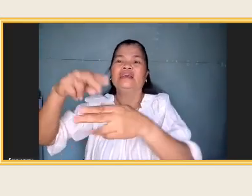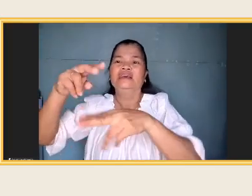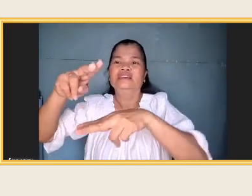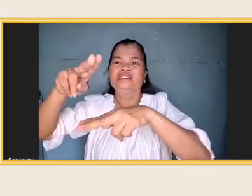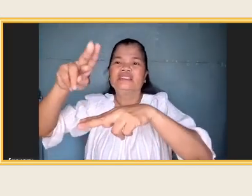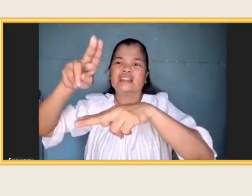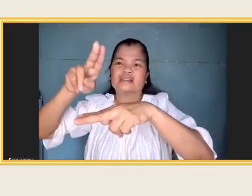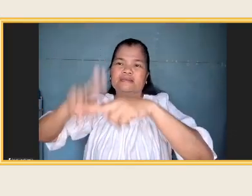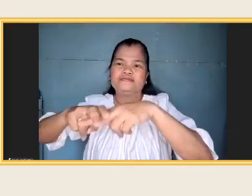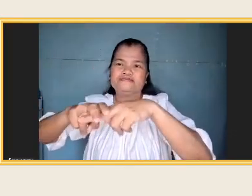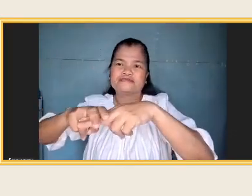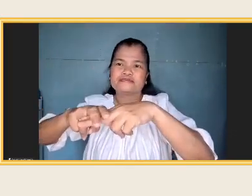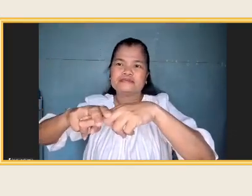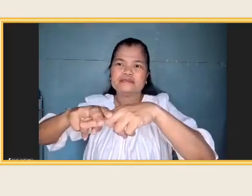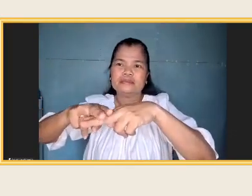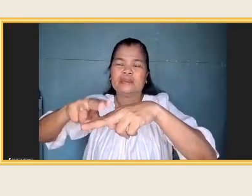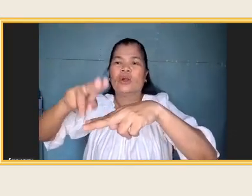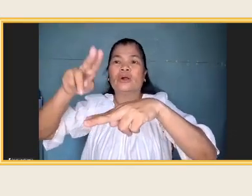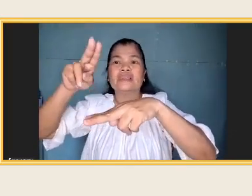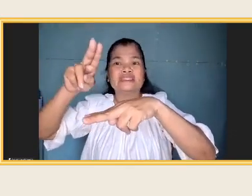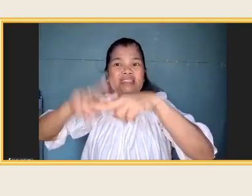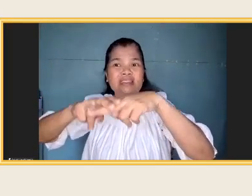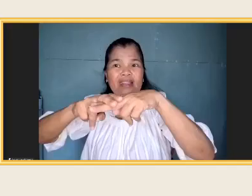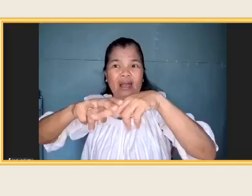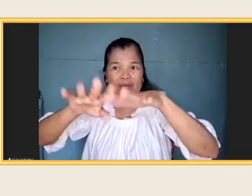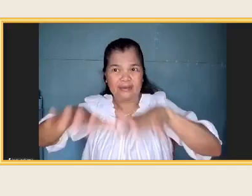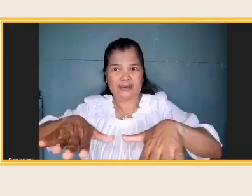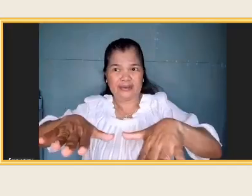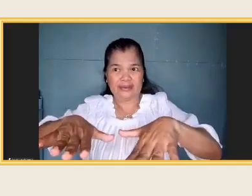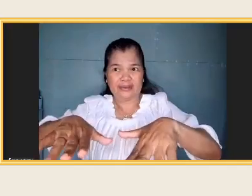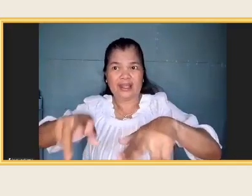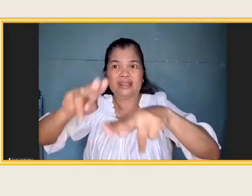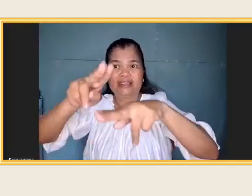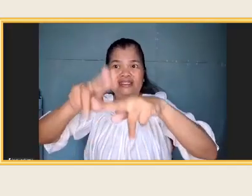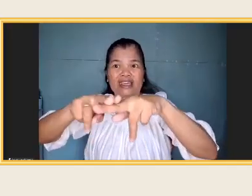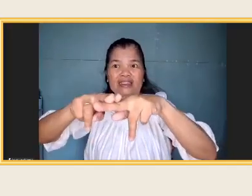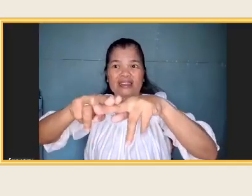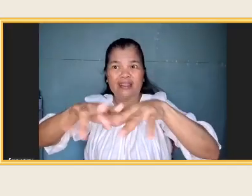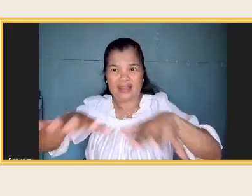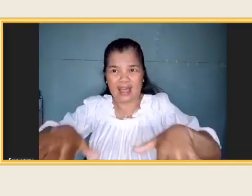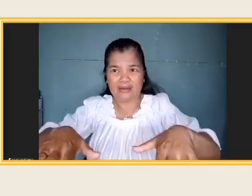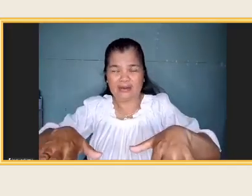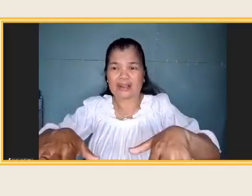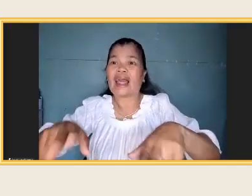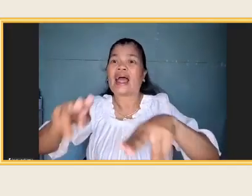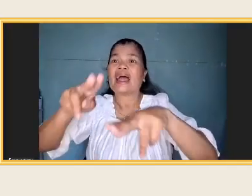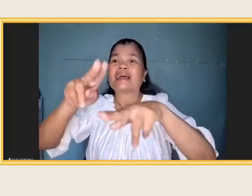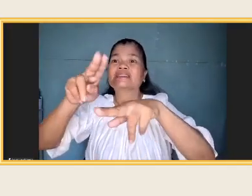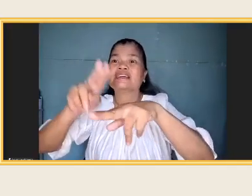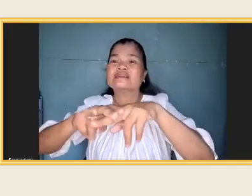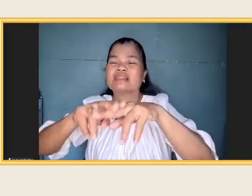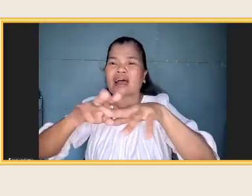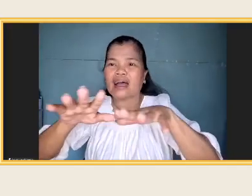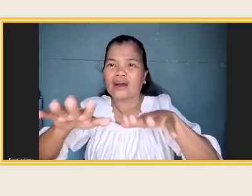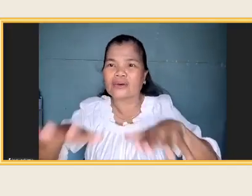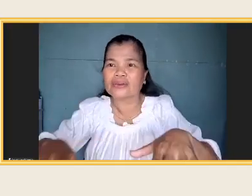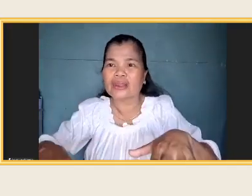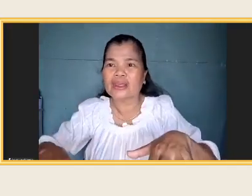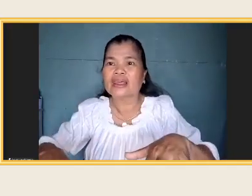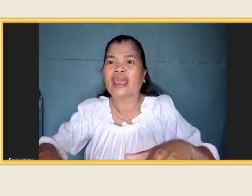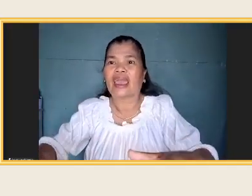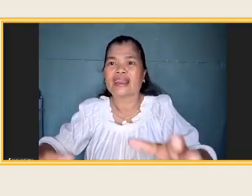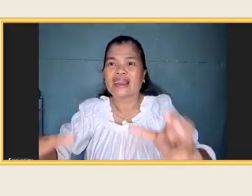then, sit. Or sit down. Sit down. Class, sit